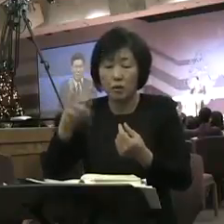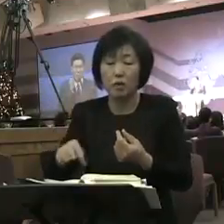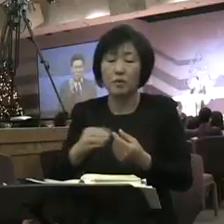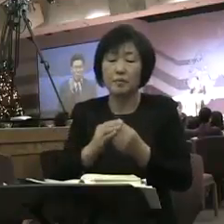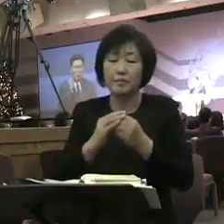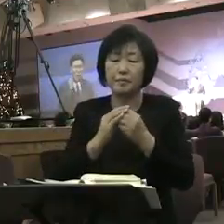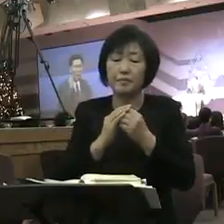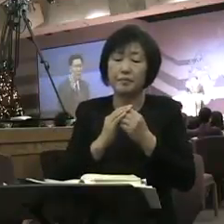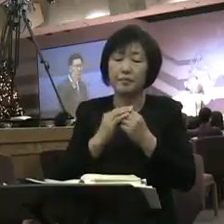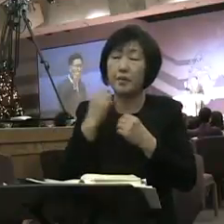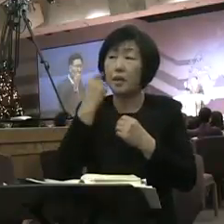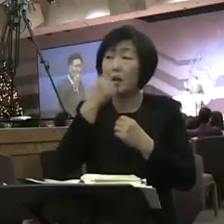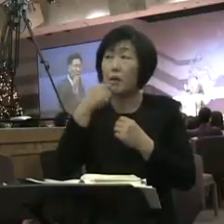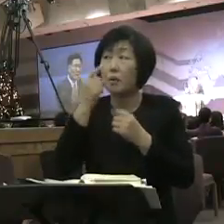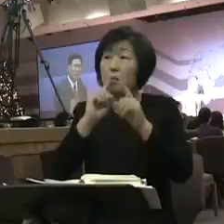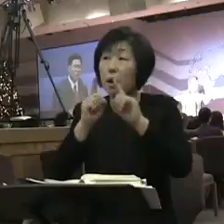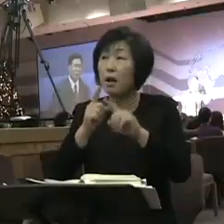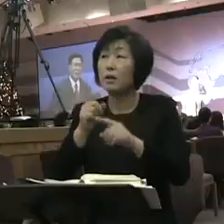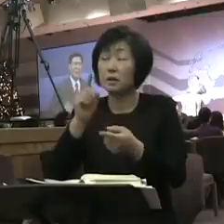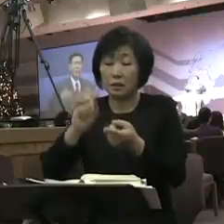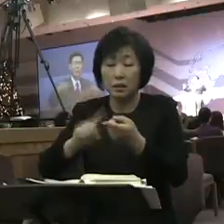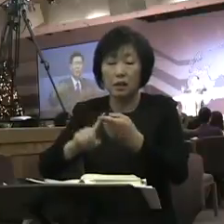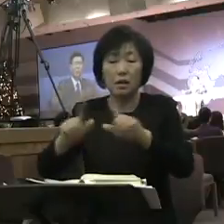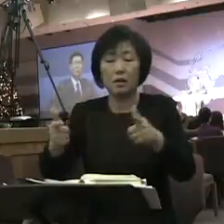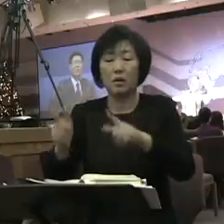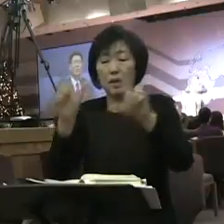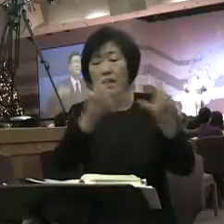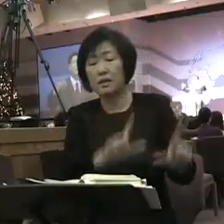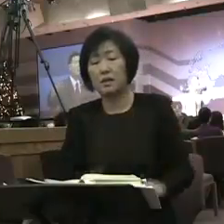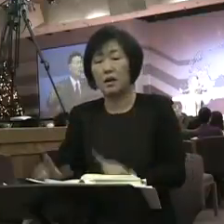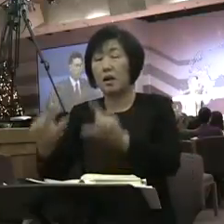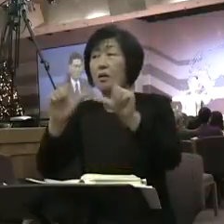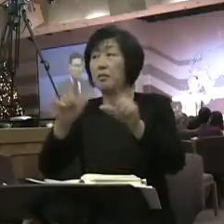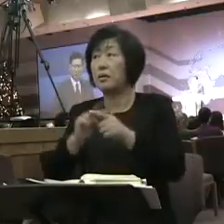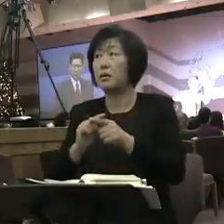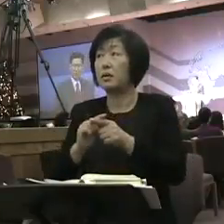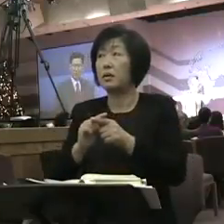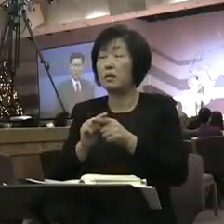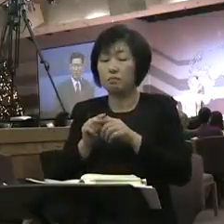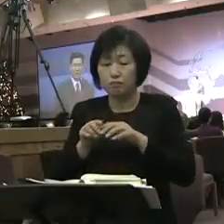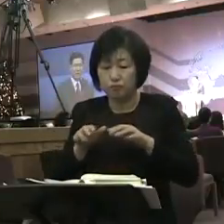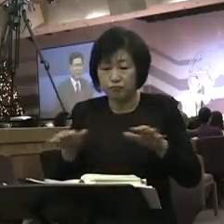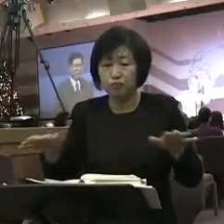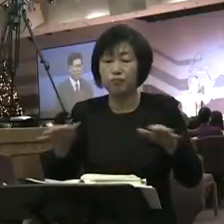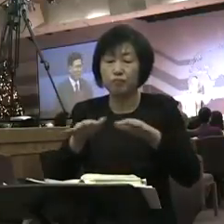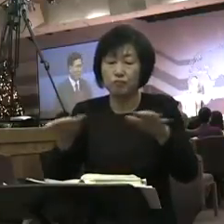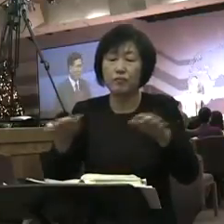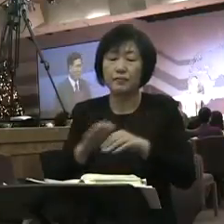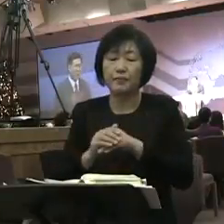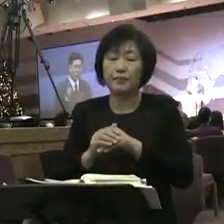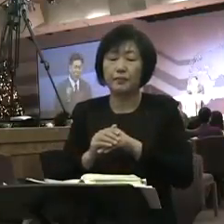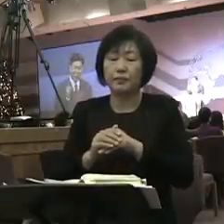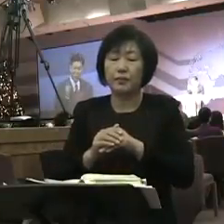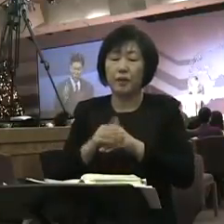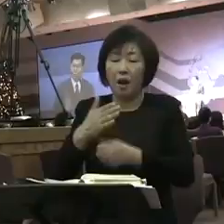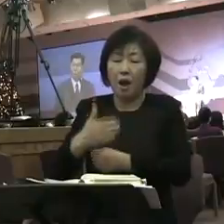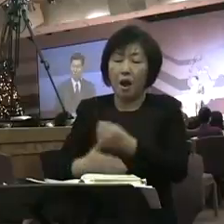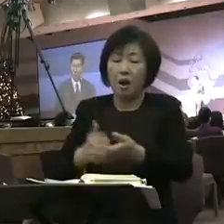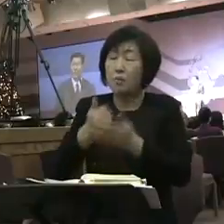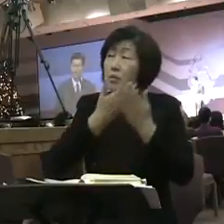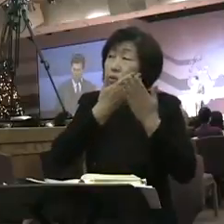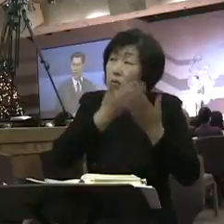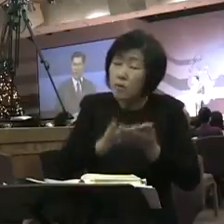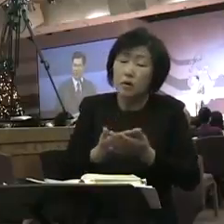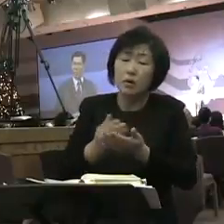우리는요, 입으로 말하는 그 자체가 아니라 우리의 삶으로 풍겨가는 그러한 모습을 통해서 하나님의 귀한 도구로 사용함 받을 수